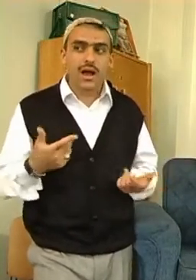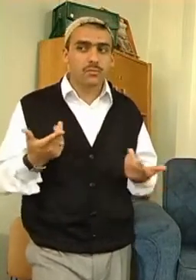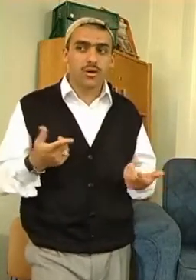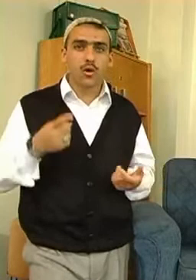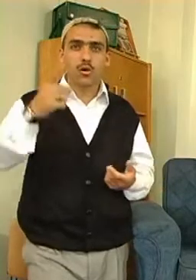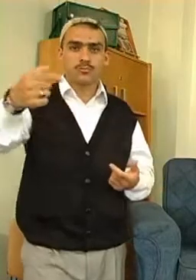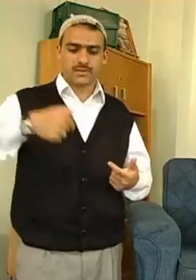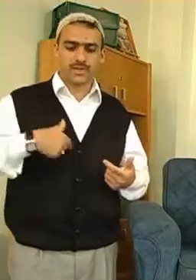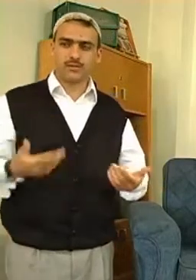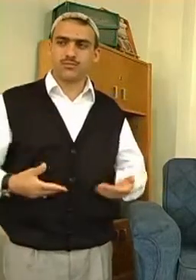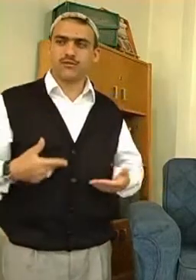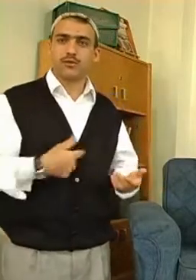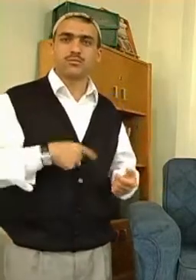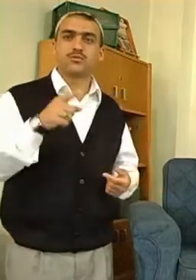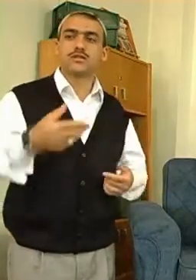çok aşağı oluruz. Ya.